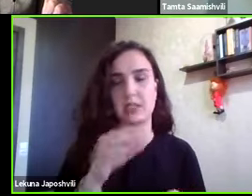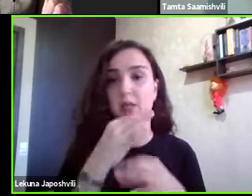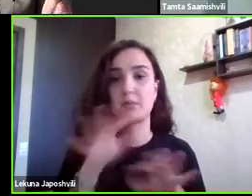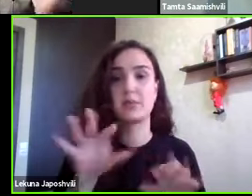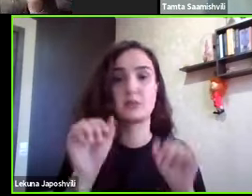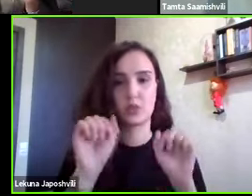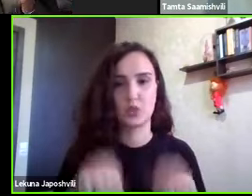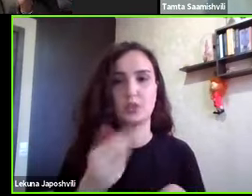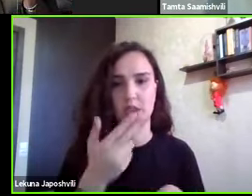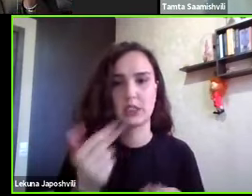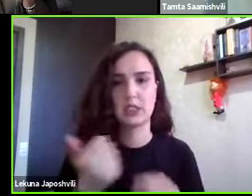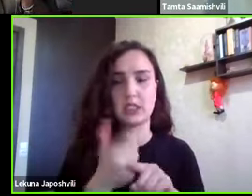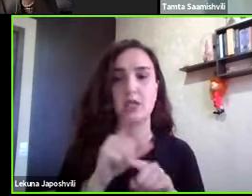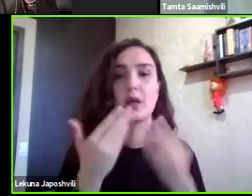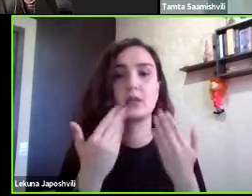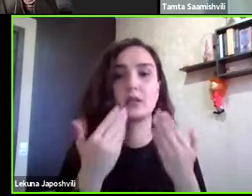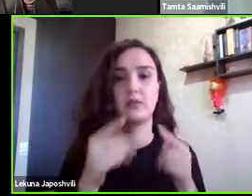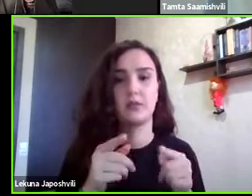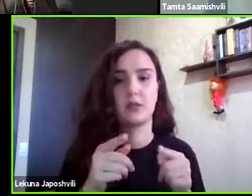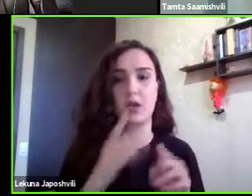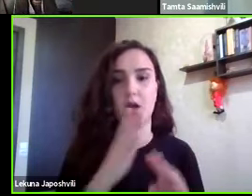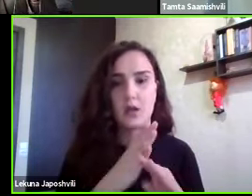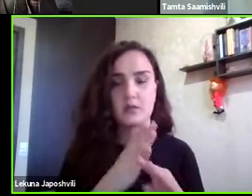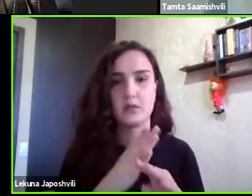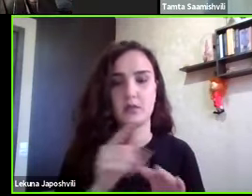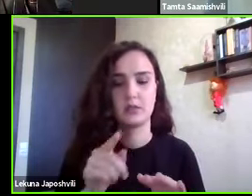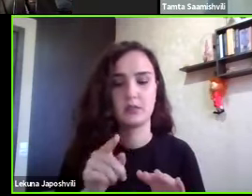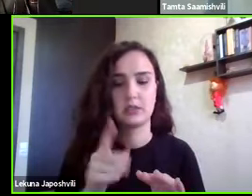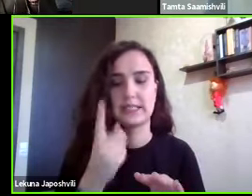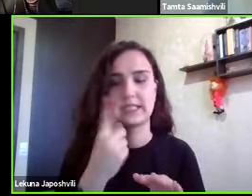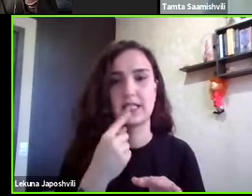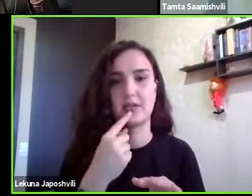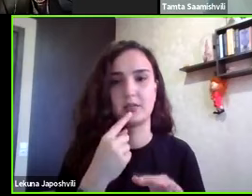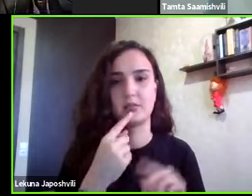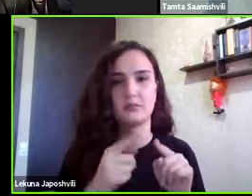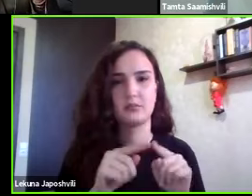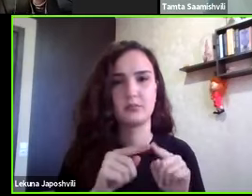ნებისმიერ. დიახ, ძალიან მარტივია, აქვს ესე იგი წითელი